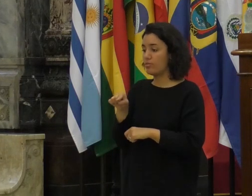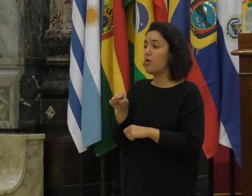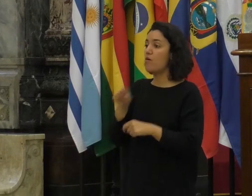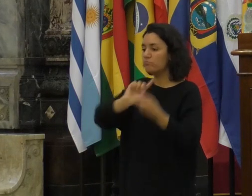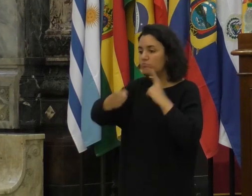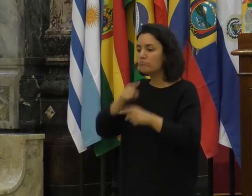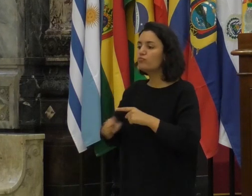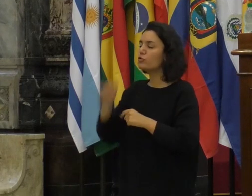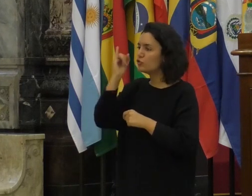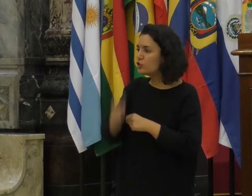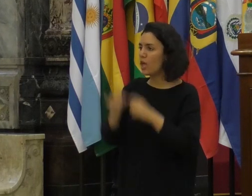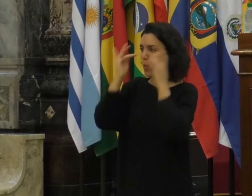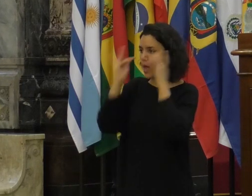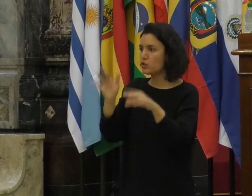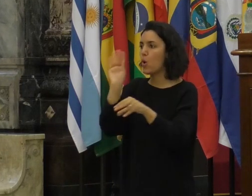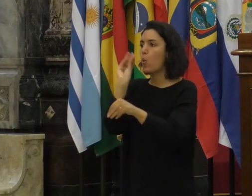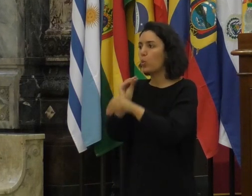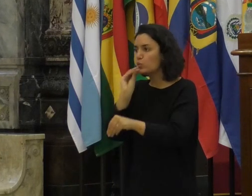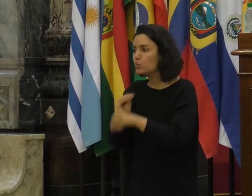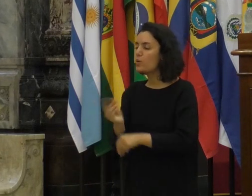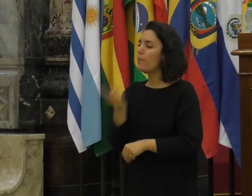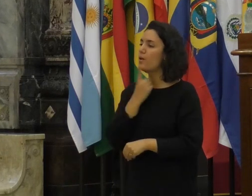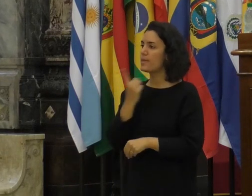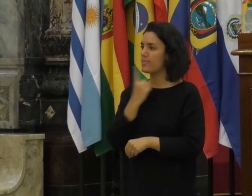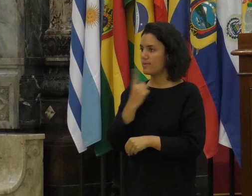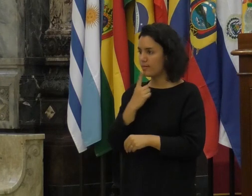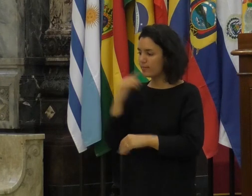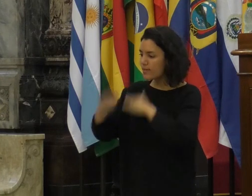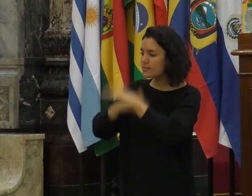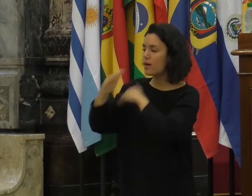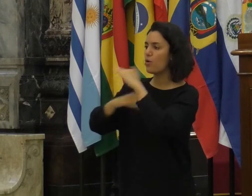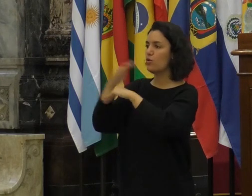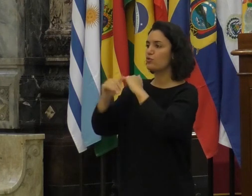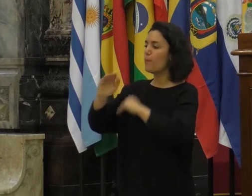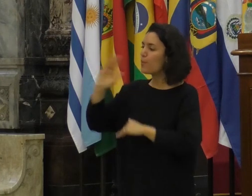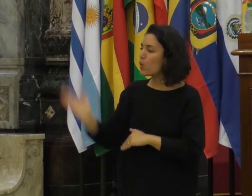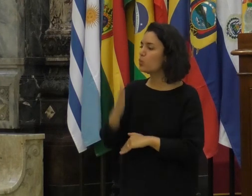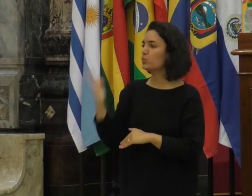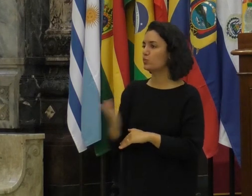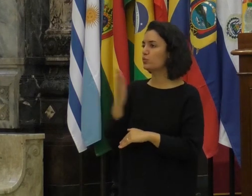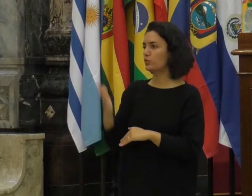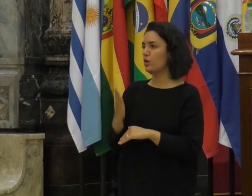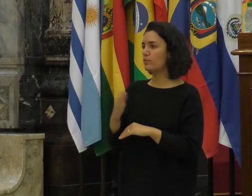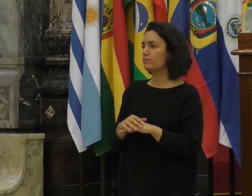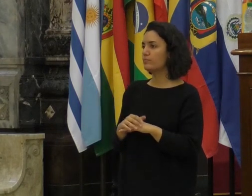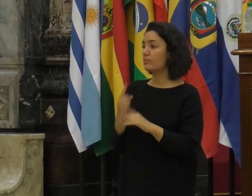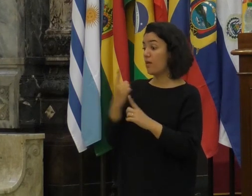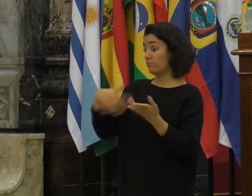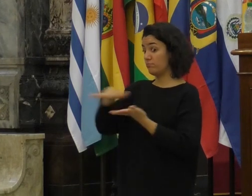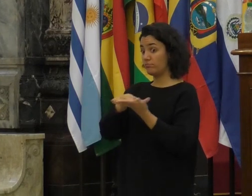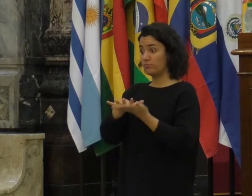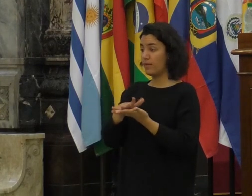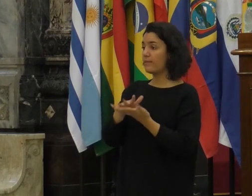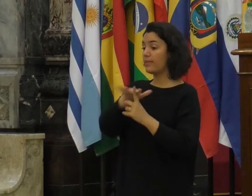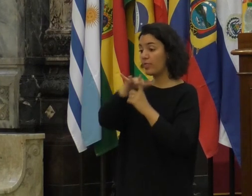con la educación, la cultura, las políticas, el desarrollo, la producción, el ambiente y la vida